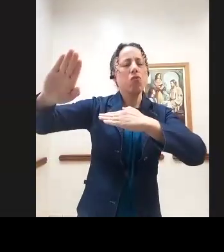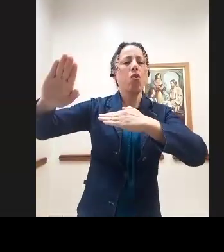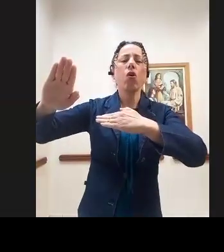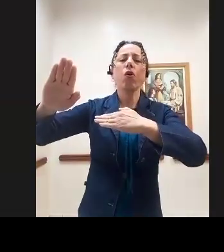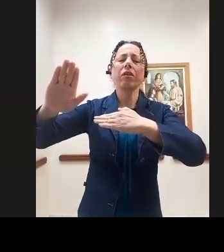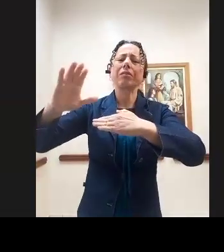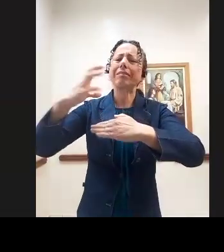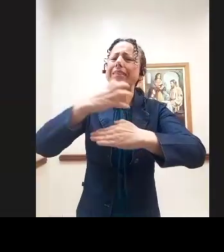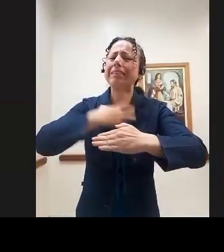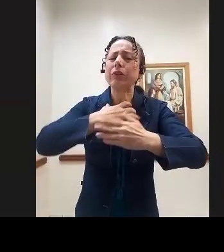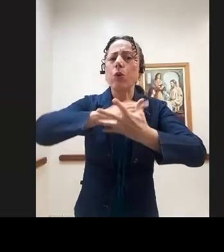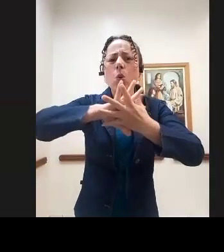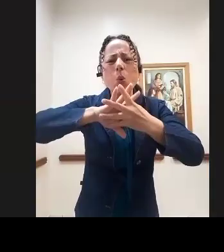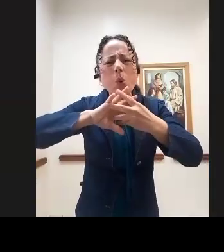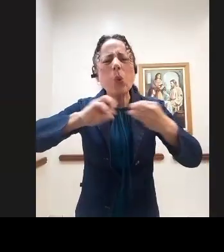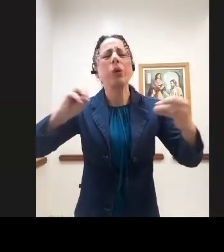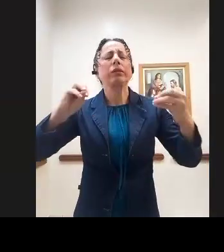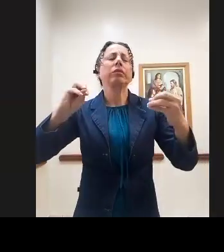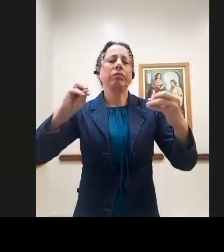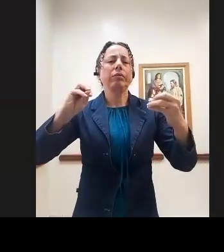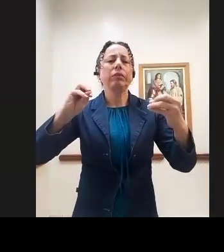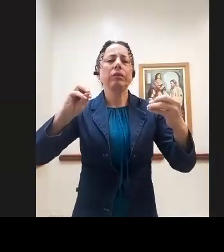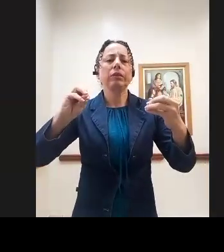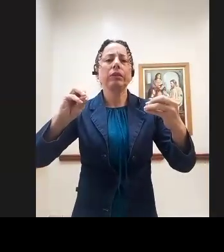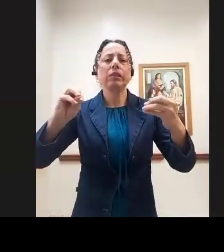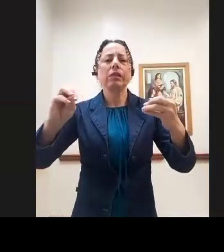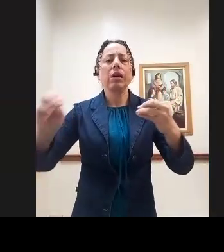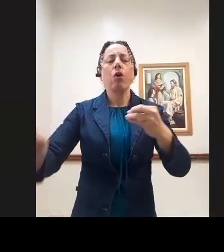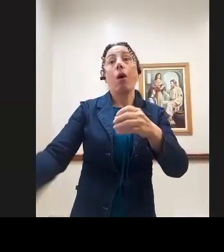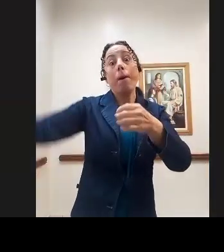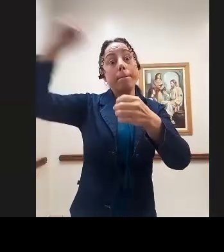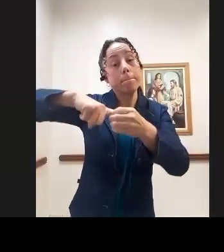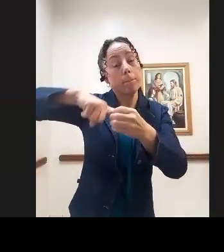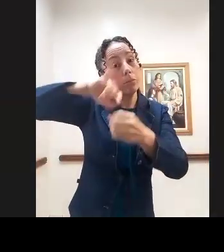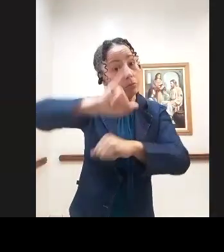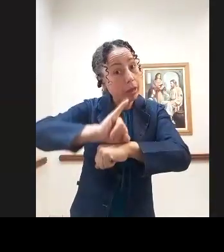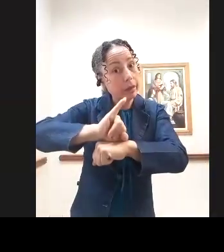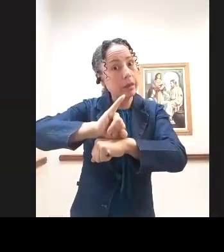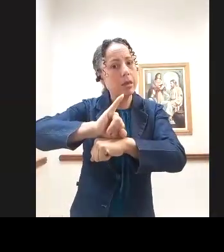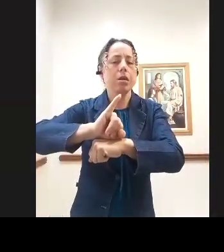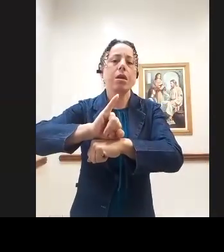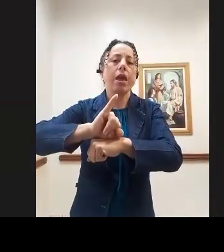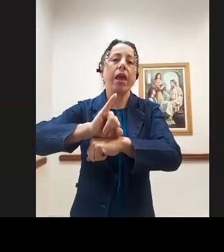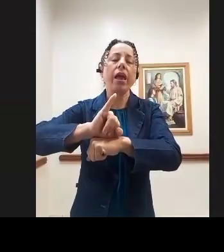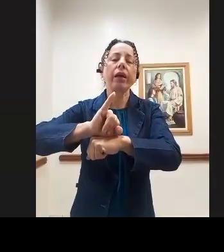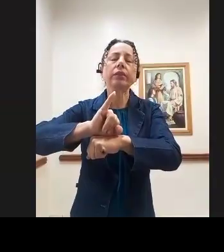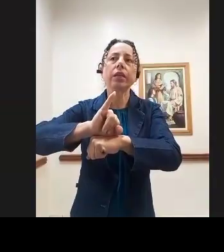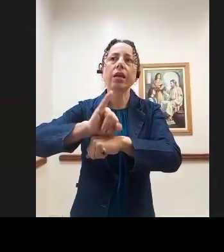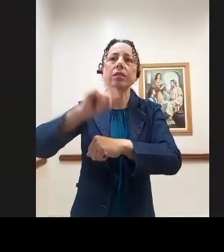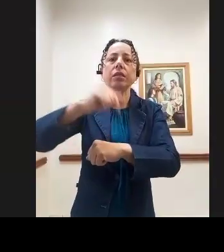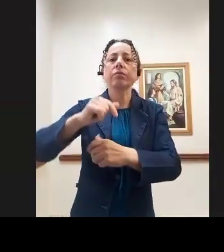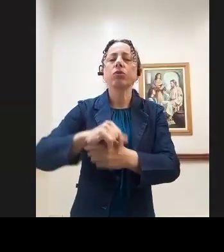precisava muito retornar à igreja, mas eu ficava na dependência da minha família. Então, eu perdi 3 anos da primária,